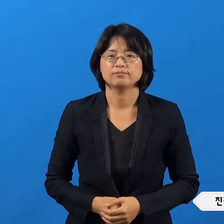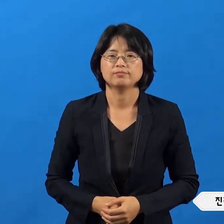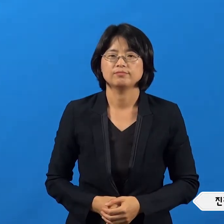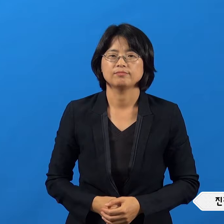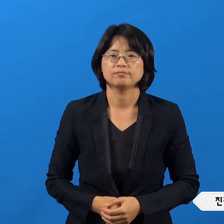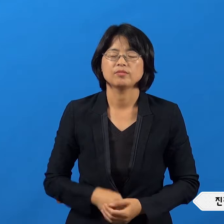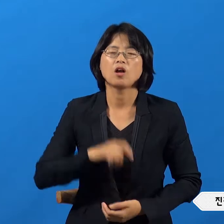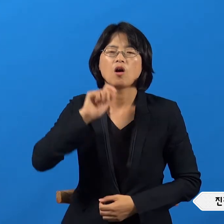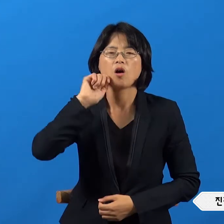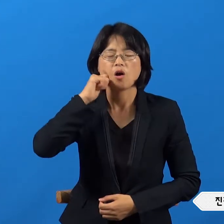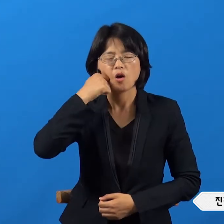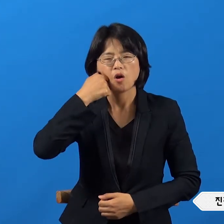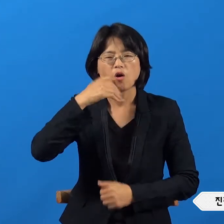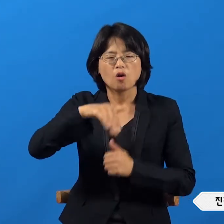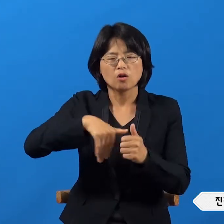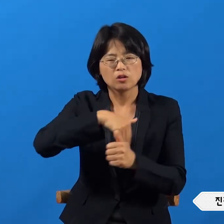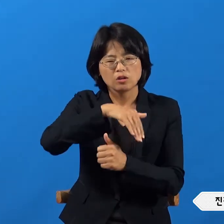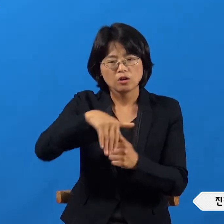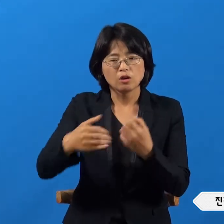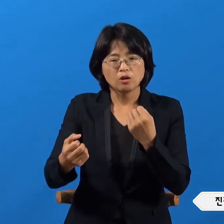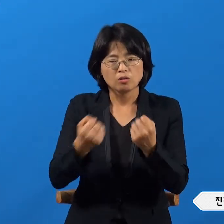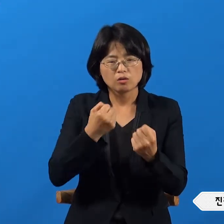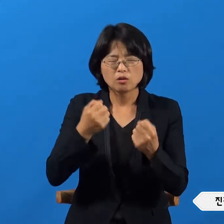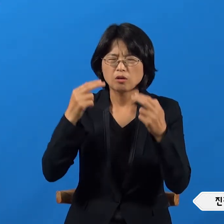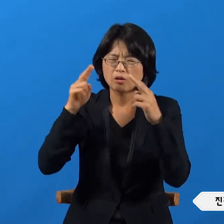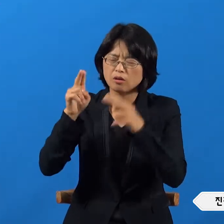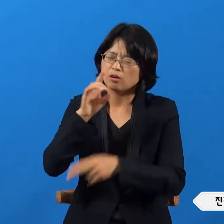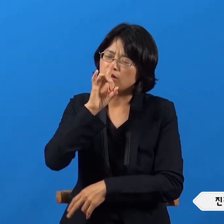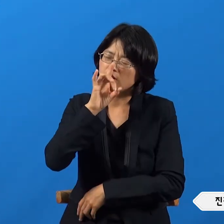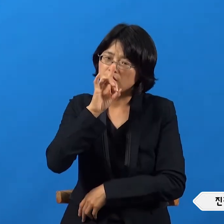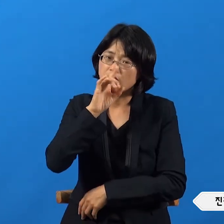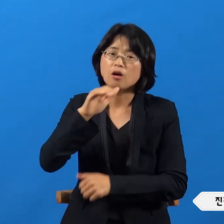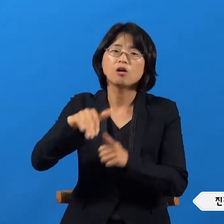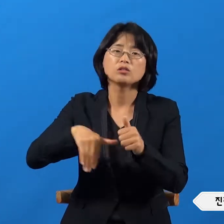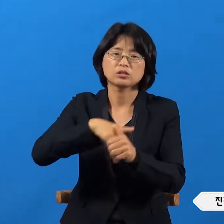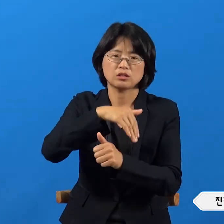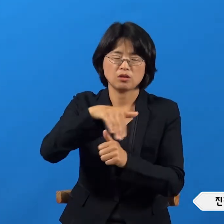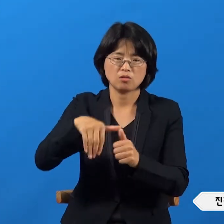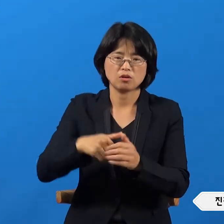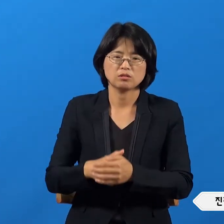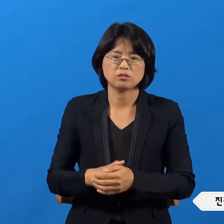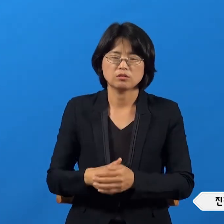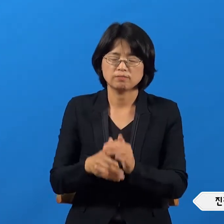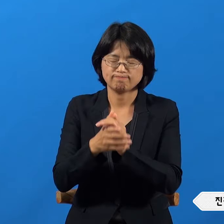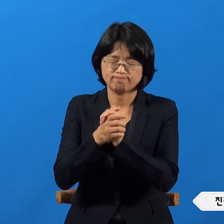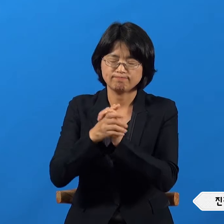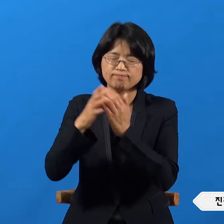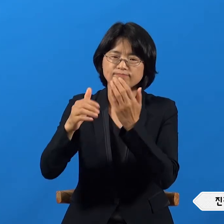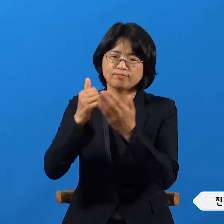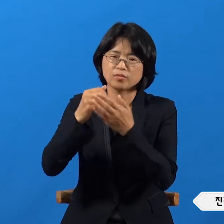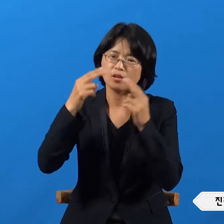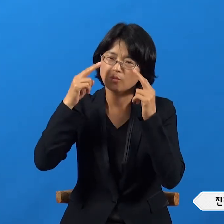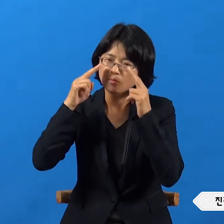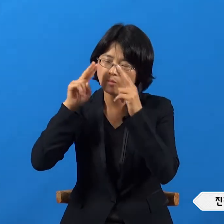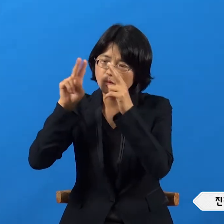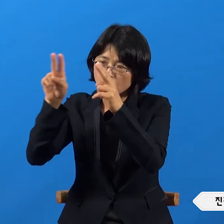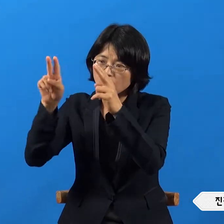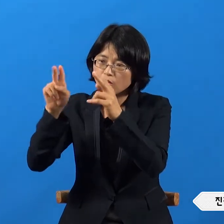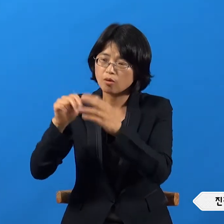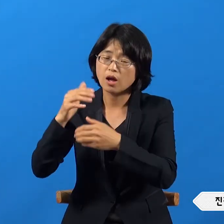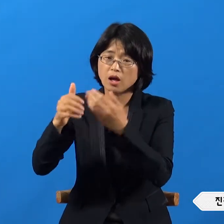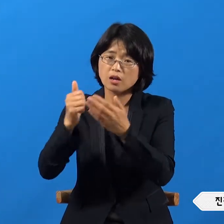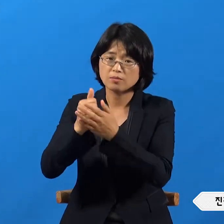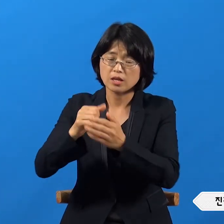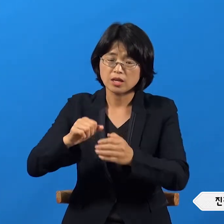수 없는 상황에서 기도로 하나님을 바라보는 순간 하나님의 역사가, 하나님의 기적이,